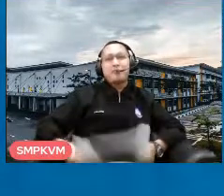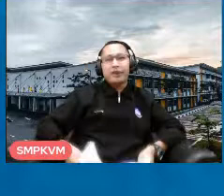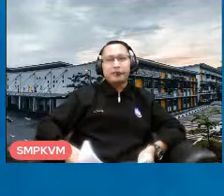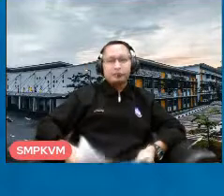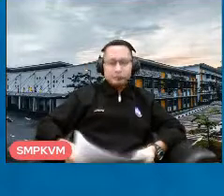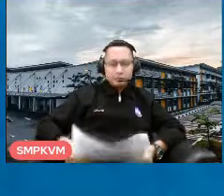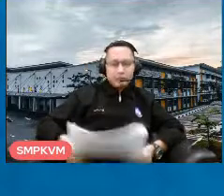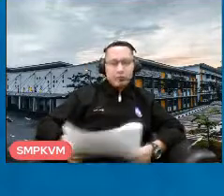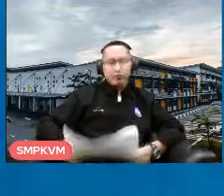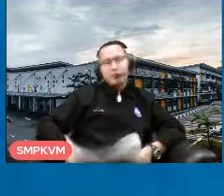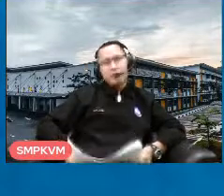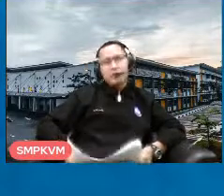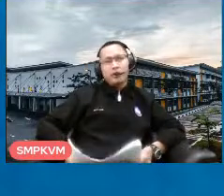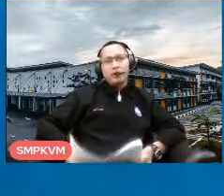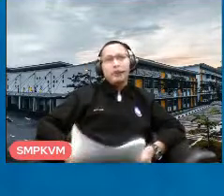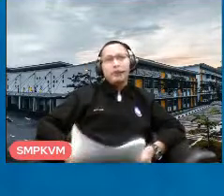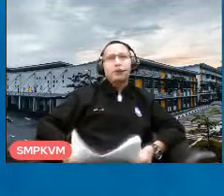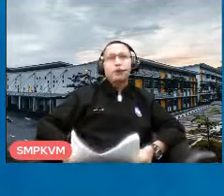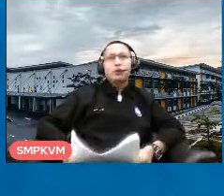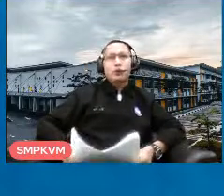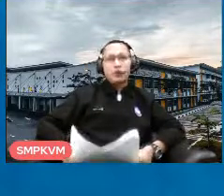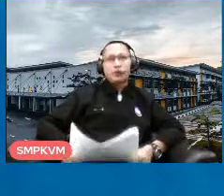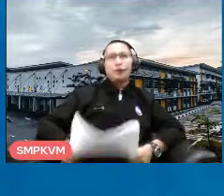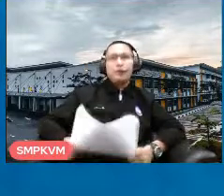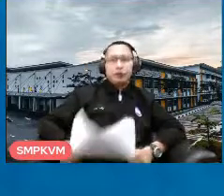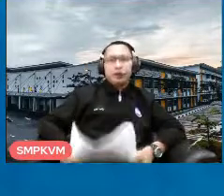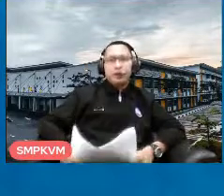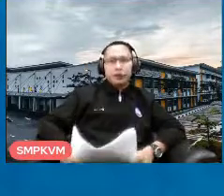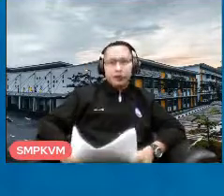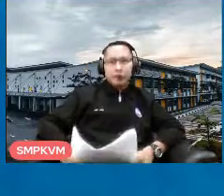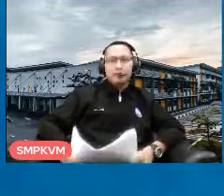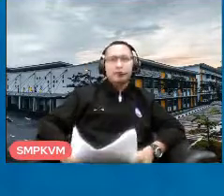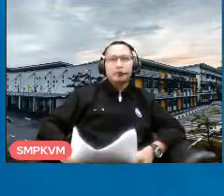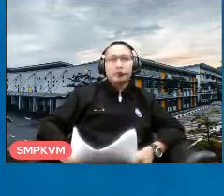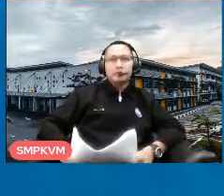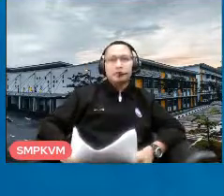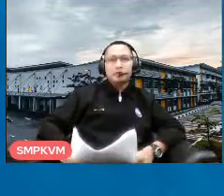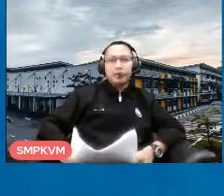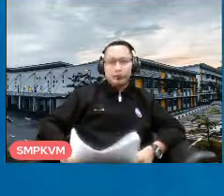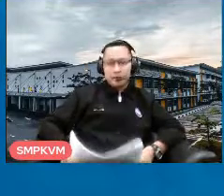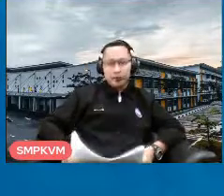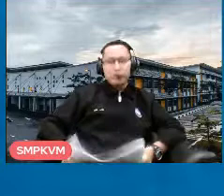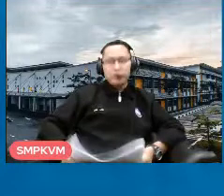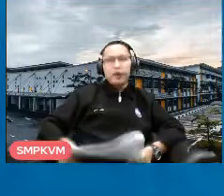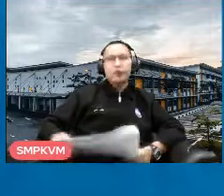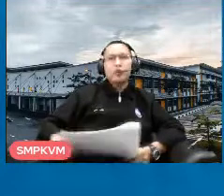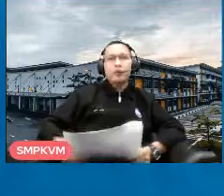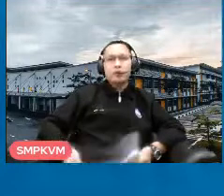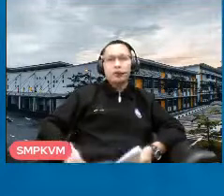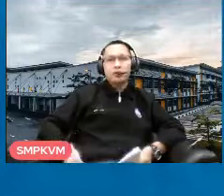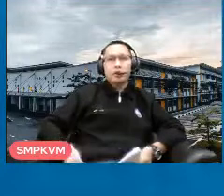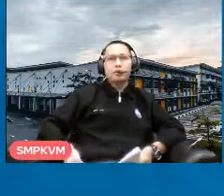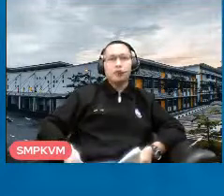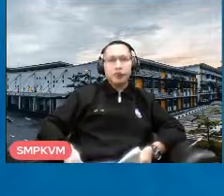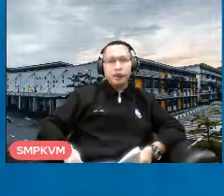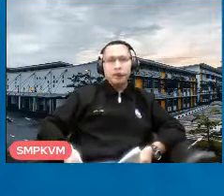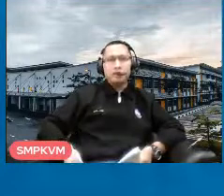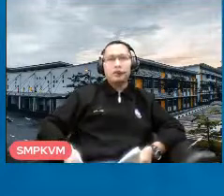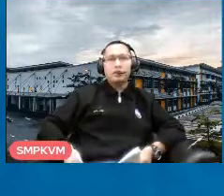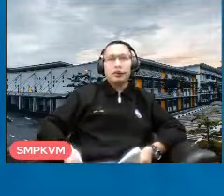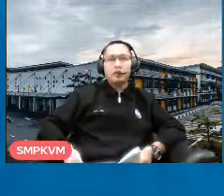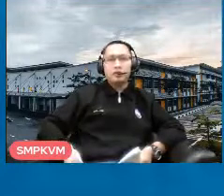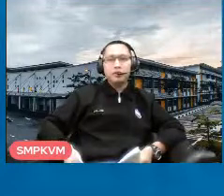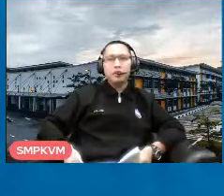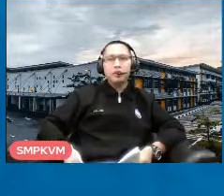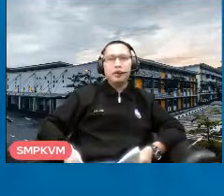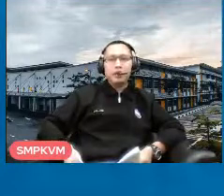baik kami ada tujuh orang gusi bengkak ini adelante Oke pertama cekgu kamarul semua kenal